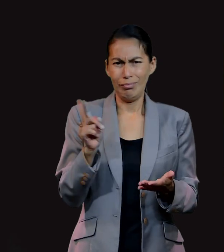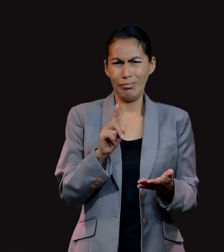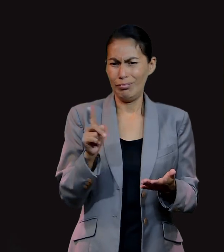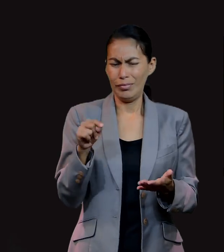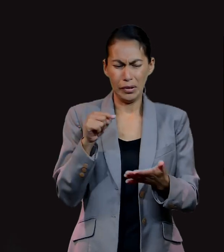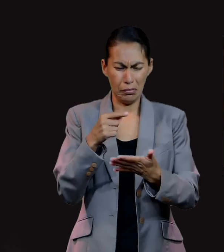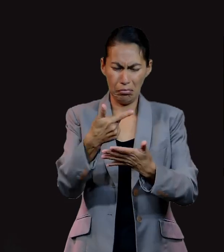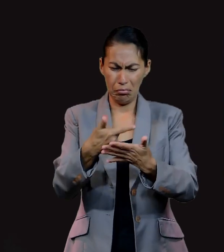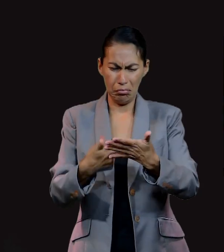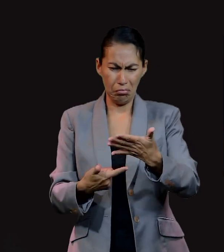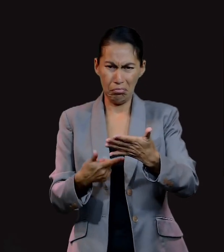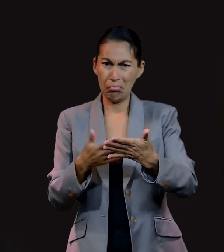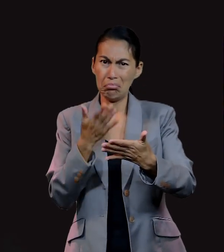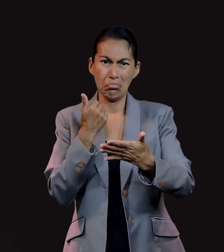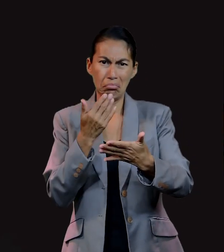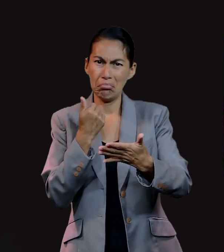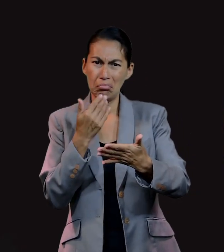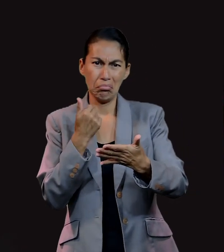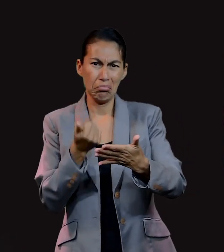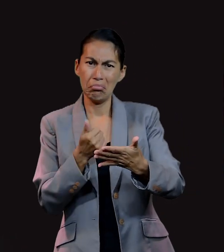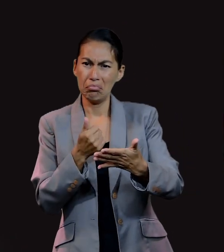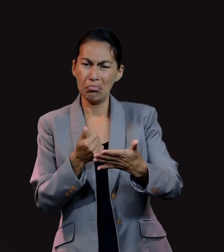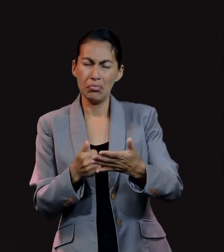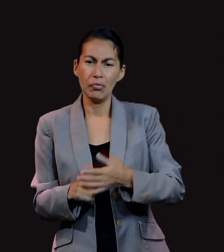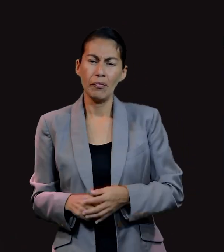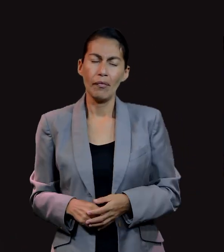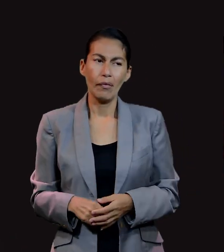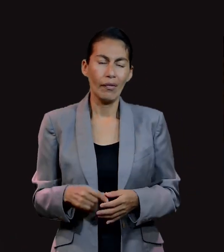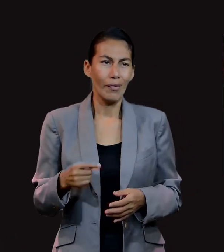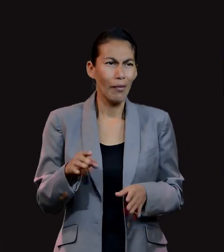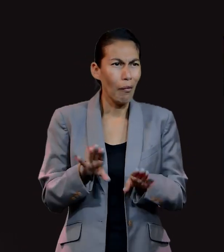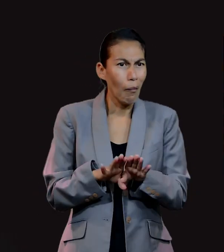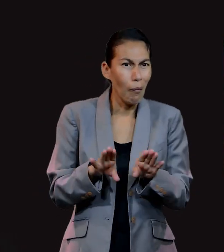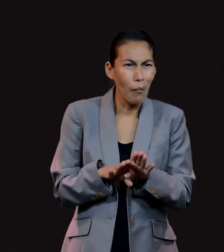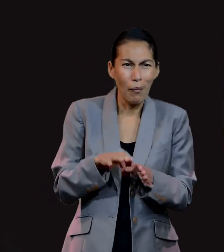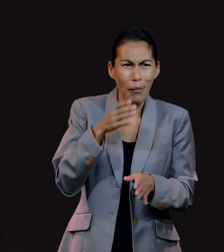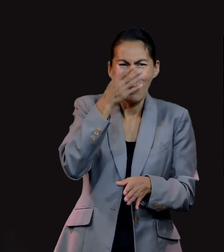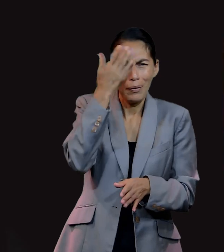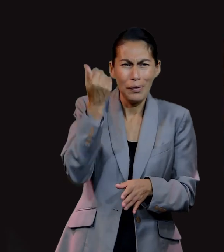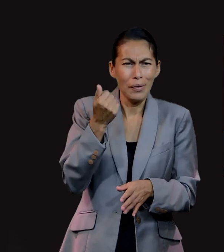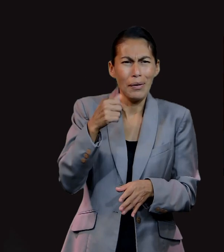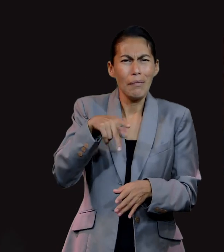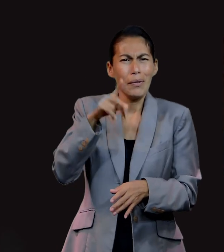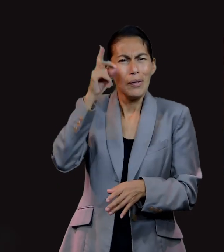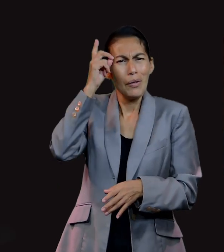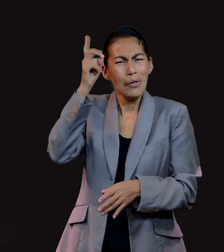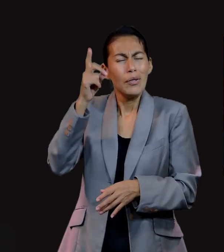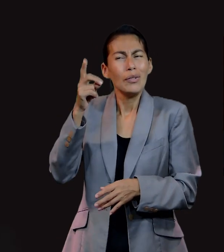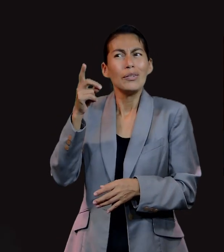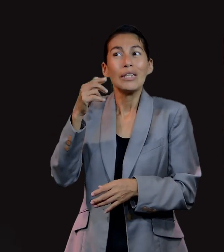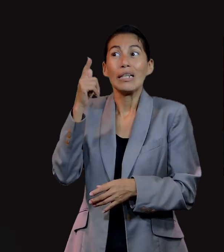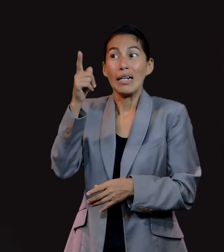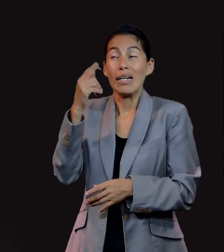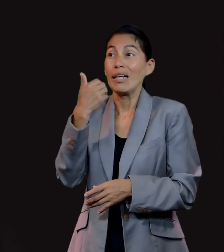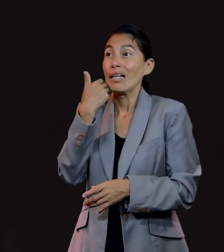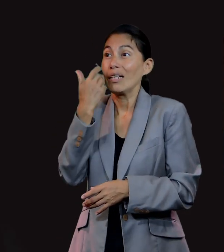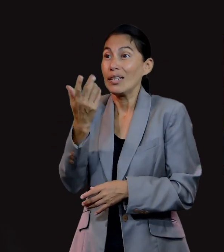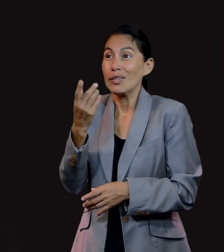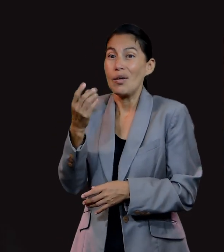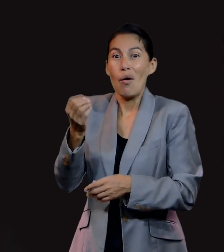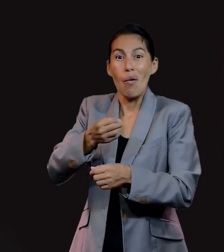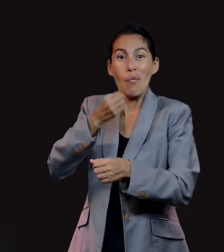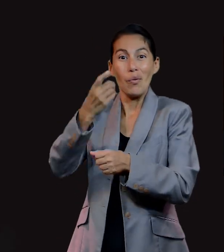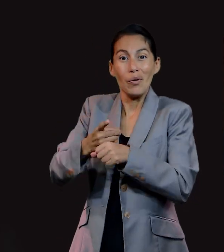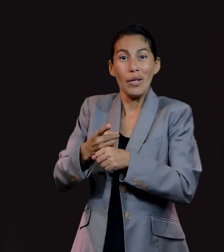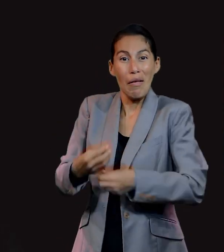al hospital yo no sé de dónde venía o cómo hizo Dios pero Dios tenía sin duda la oportunidad